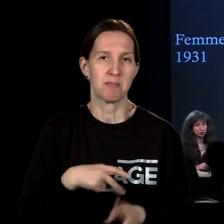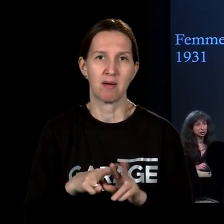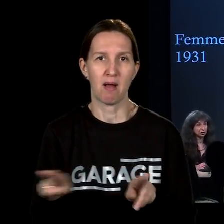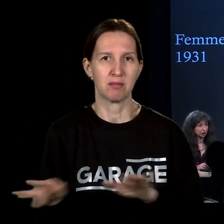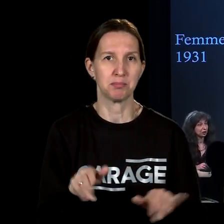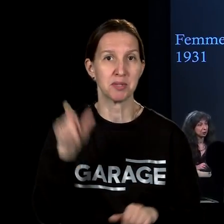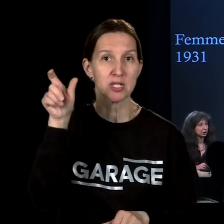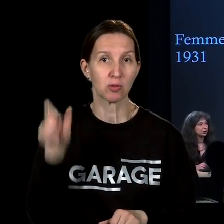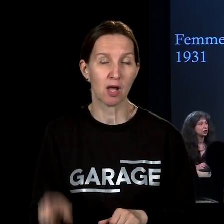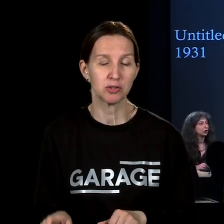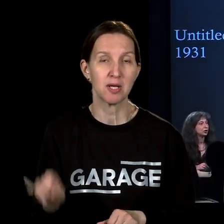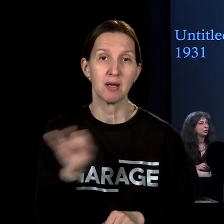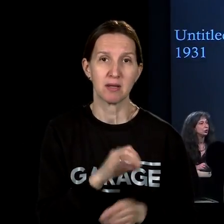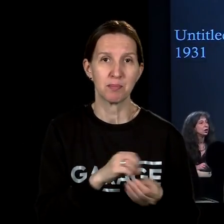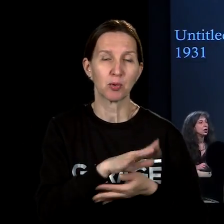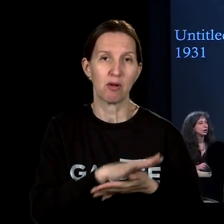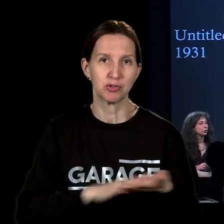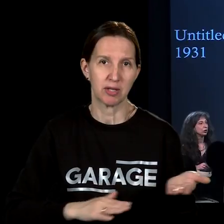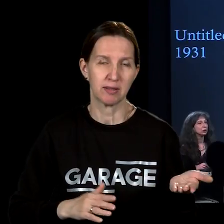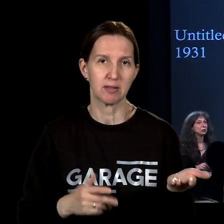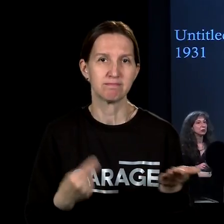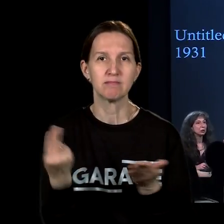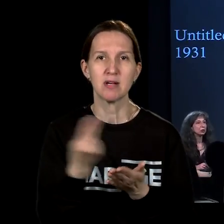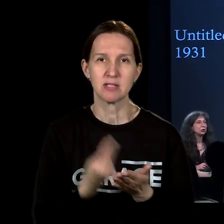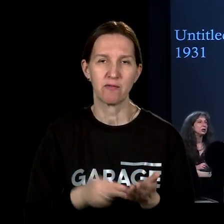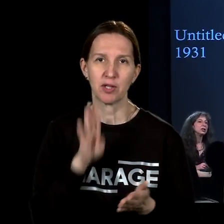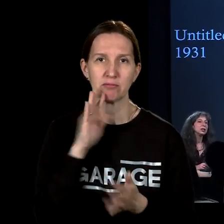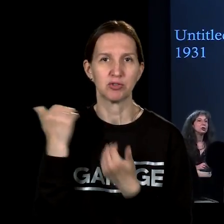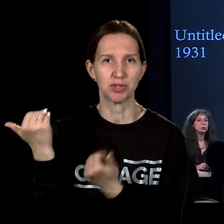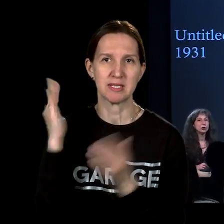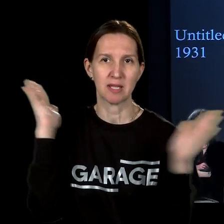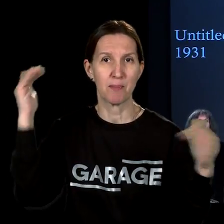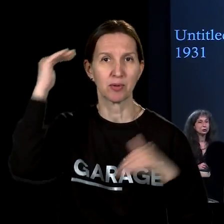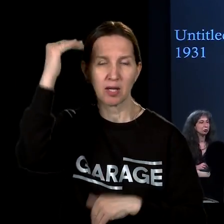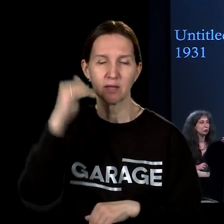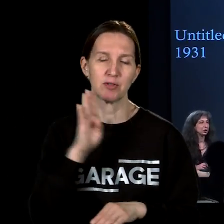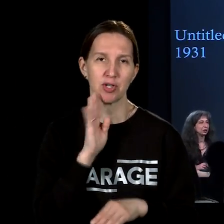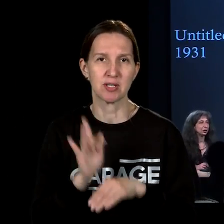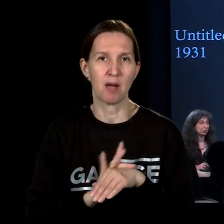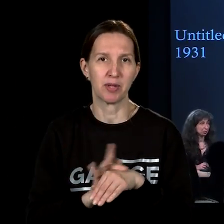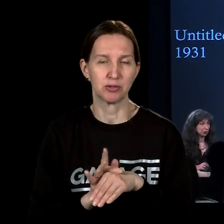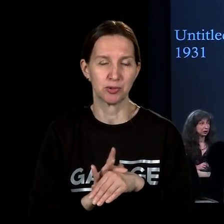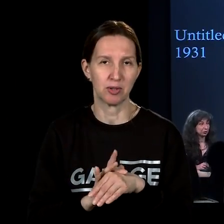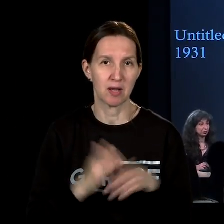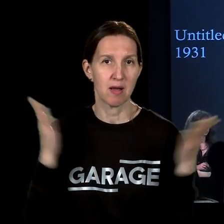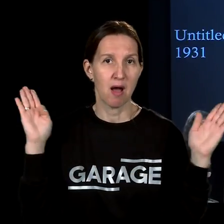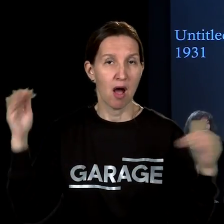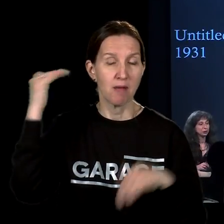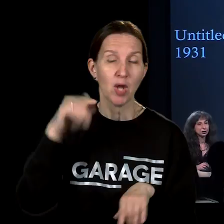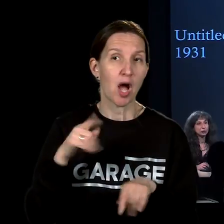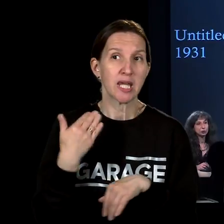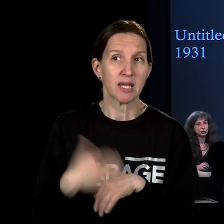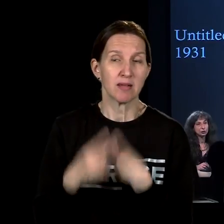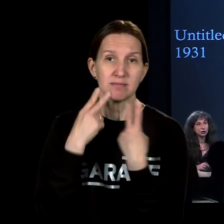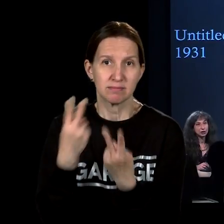рисовать женские портреты, женские ню, которые не такие уж обнаженные, да, то, что он представляет, как по этим работам видно,